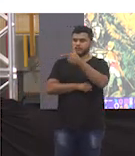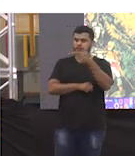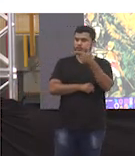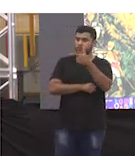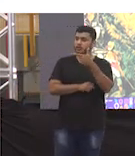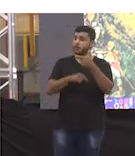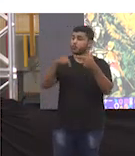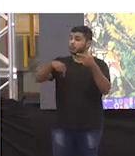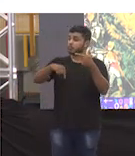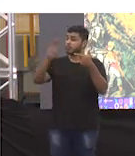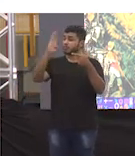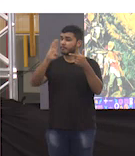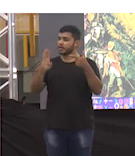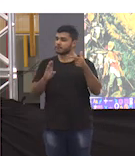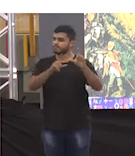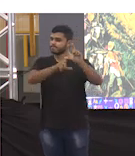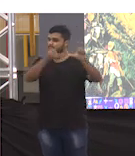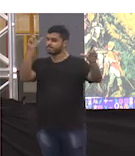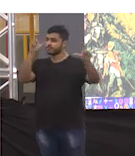do Brasil é de